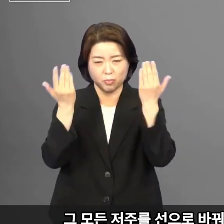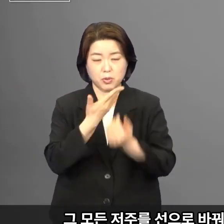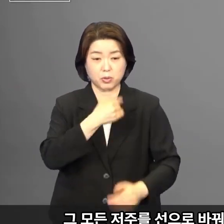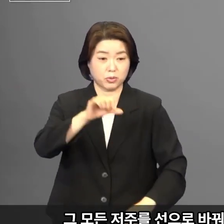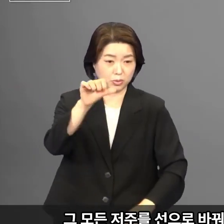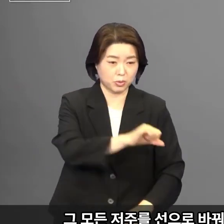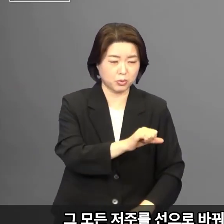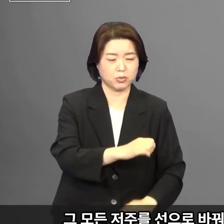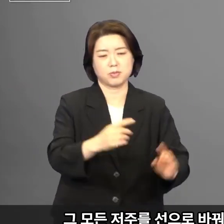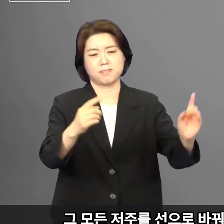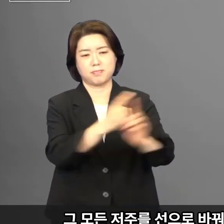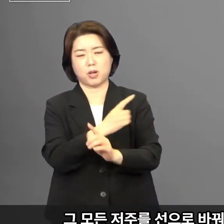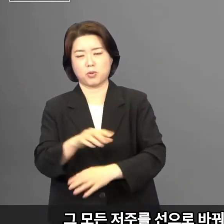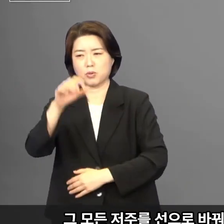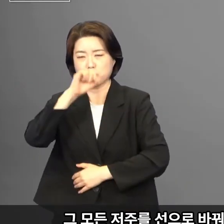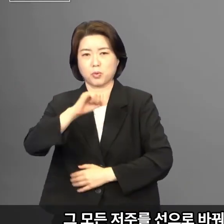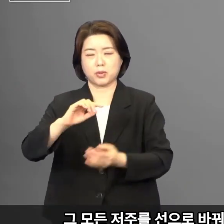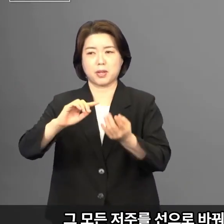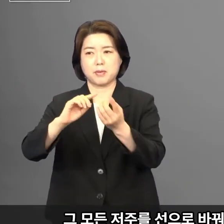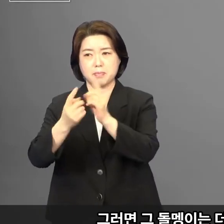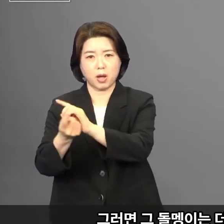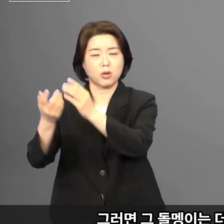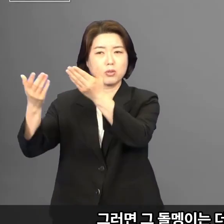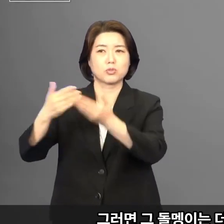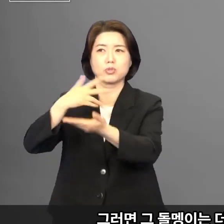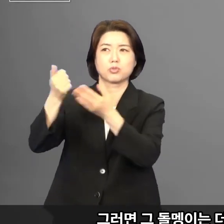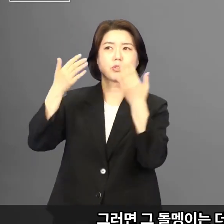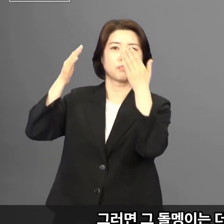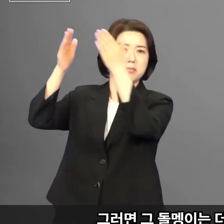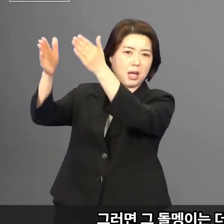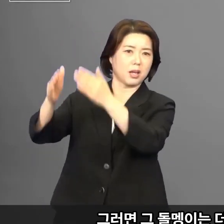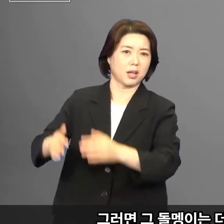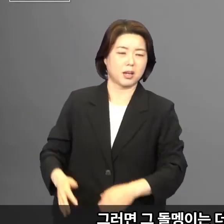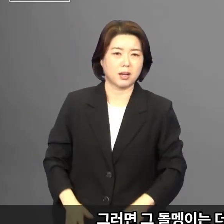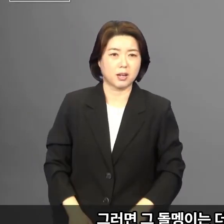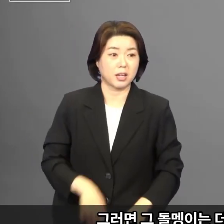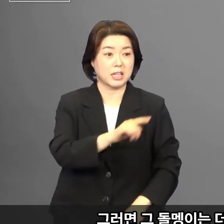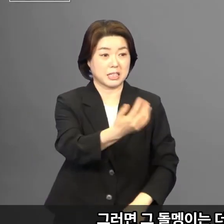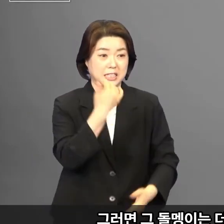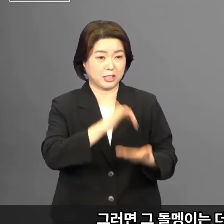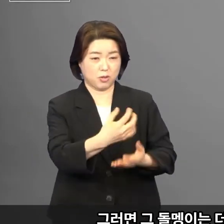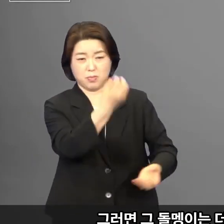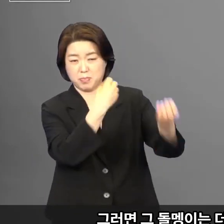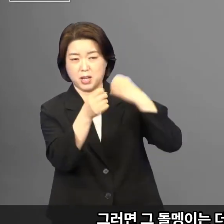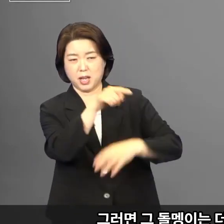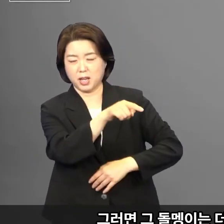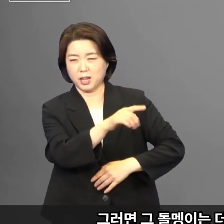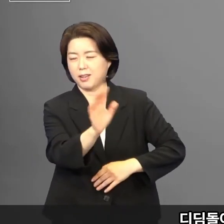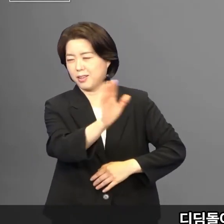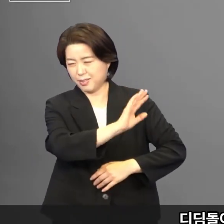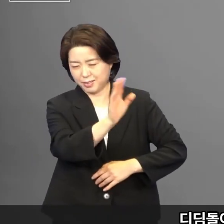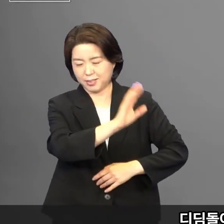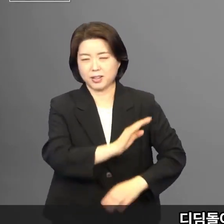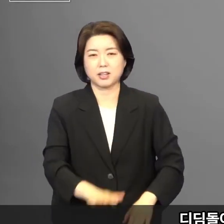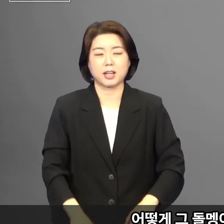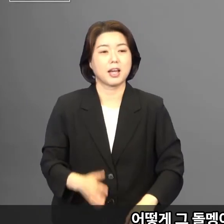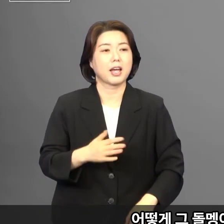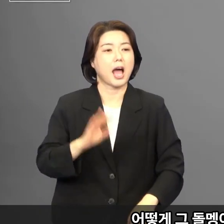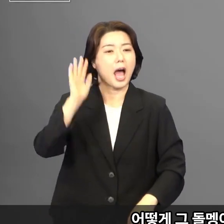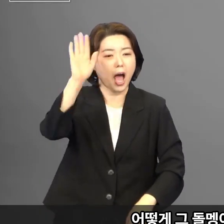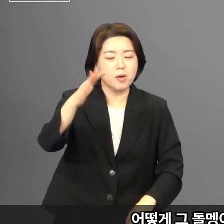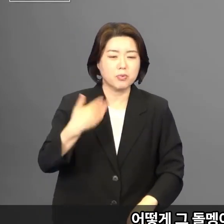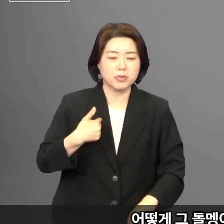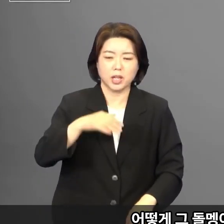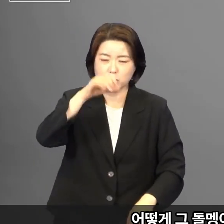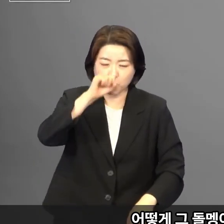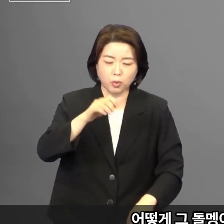선으로 바꿔주실 주님을 바라보시길 바랍니다. 그러면 그 돌멩이는 더 이상 우리 돌멩이가 아니라 디딤돌이 되는 거예요.